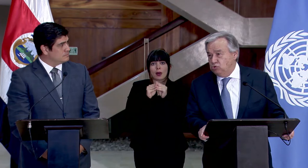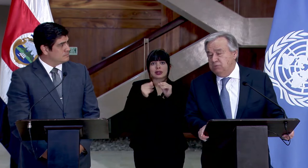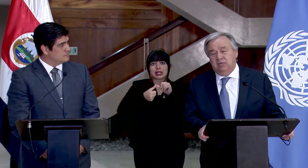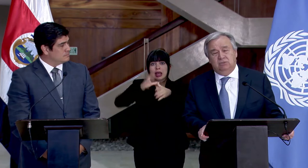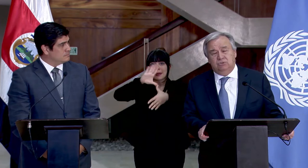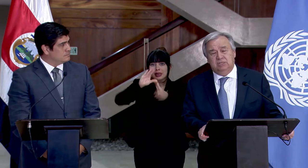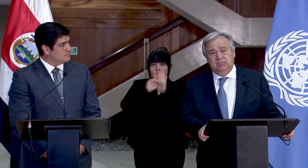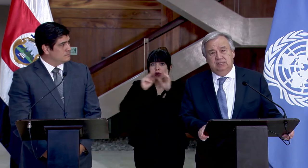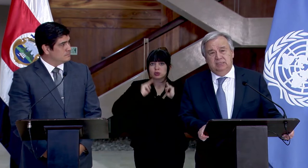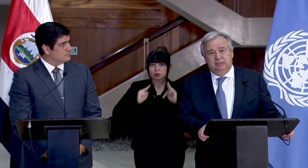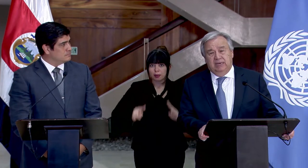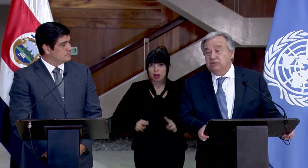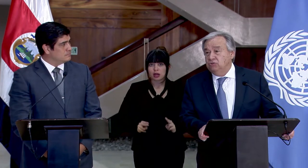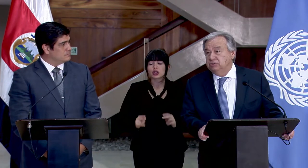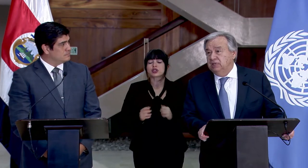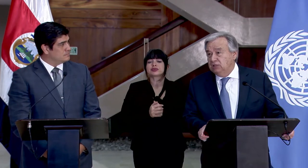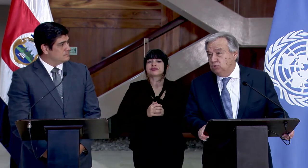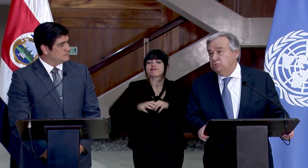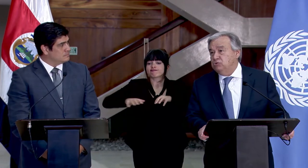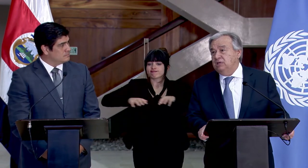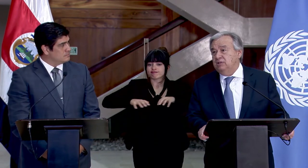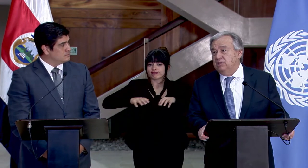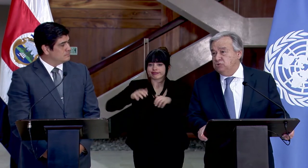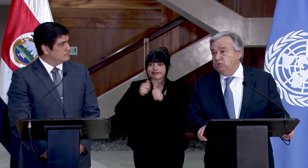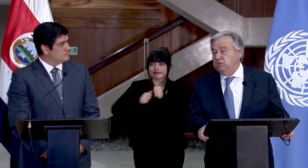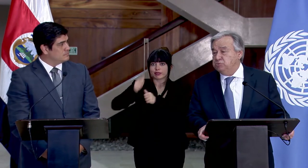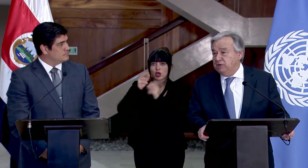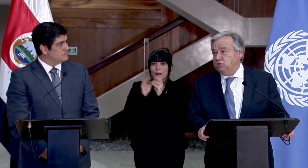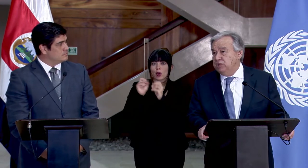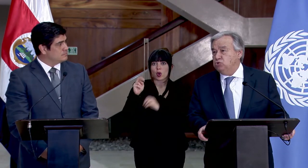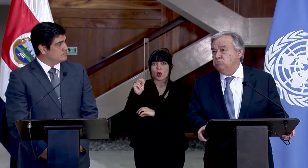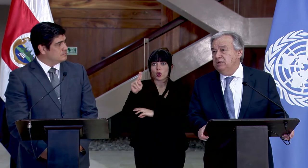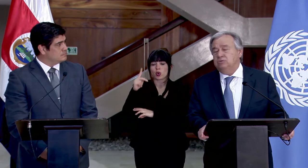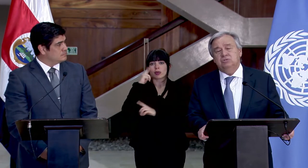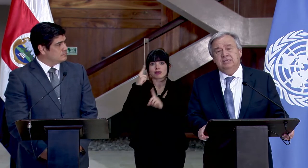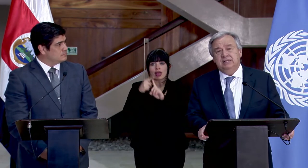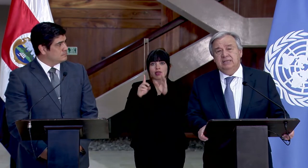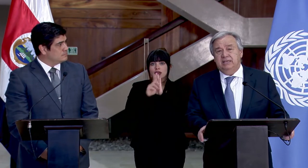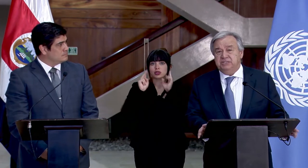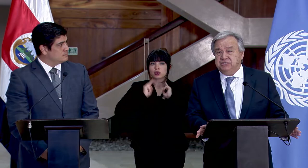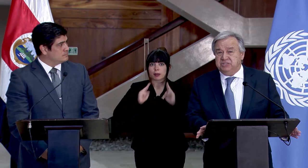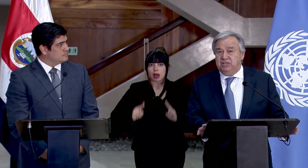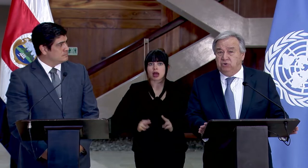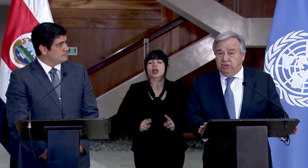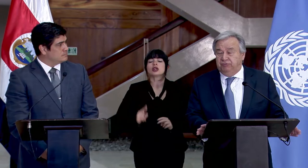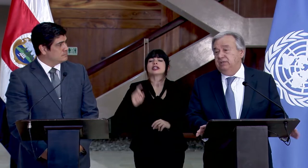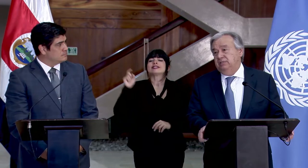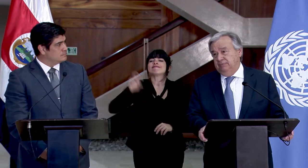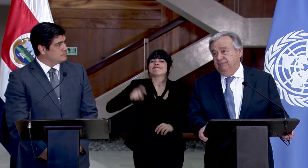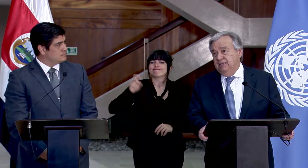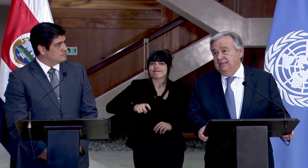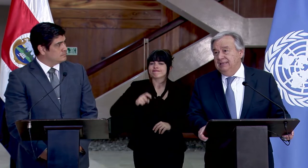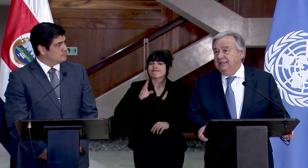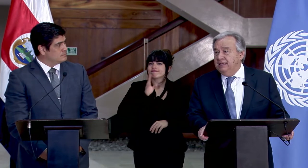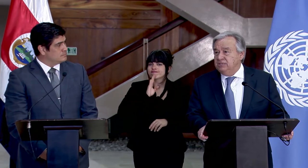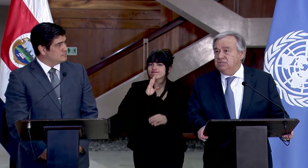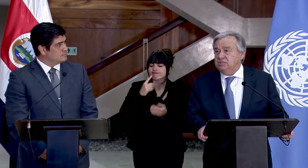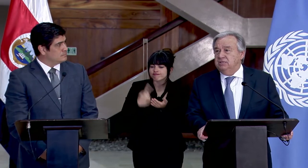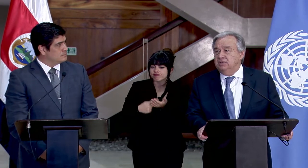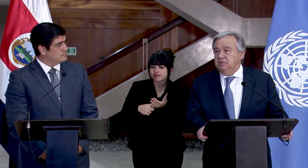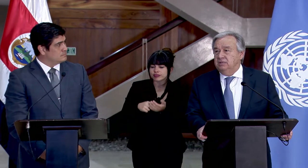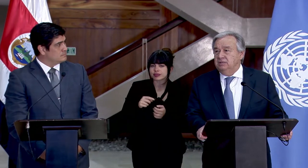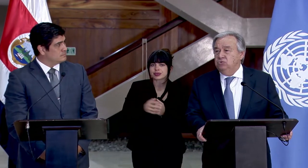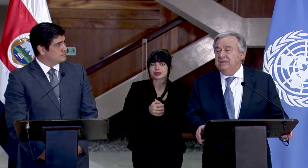Interamericana de Derechos Humanos, de la acción del Alto Comisionado de Naciones Unidas para los Derechos Humanos, es necesario referir que